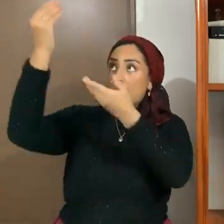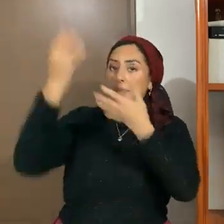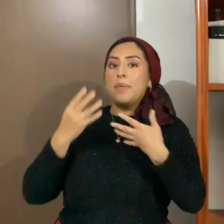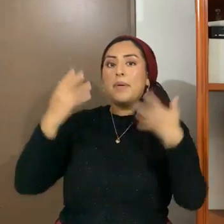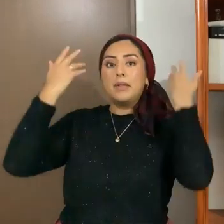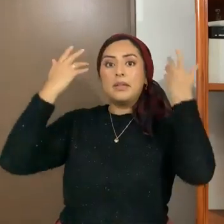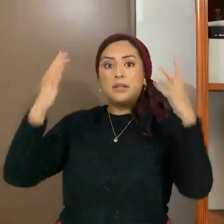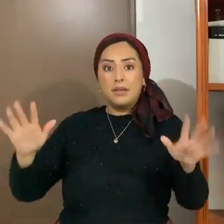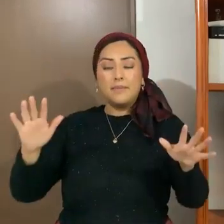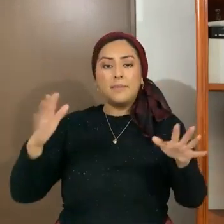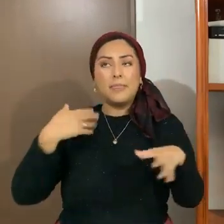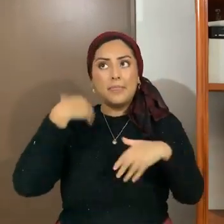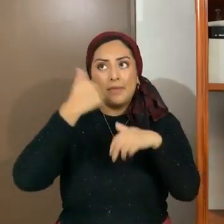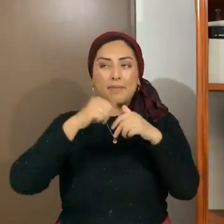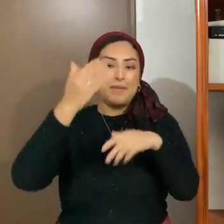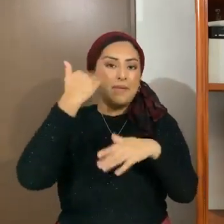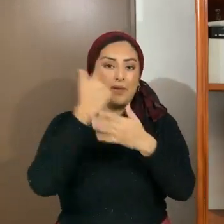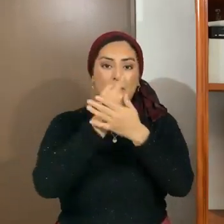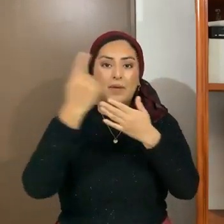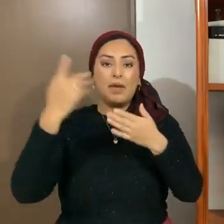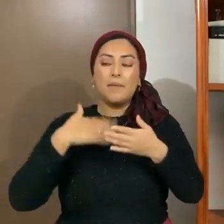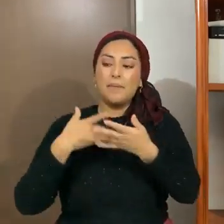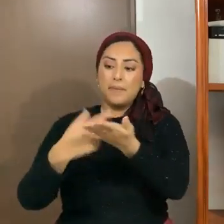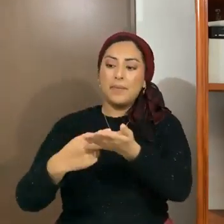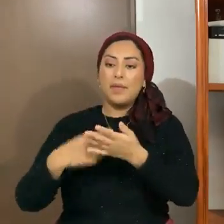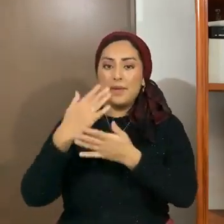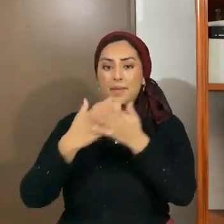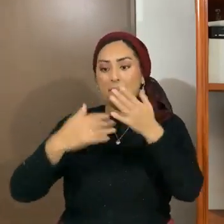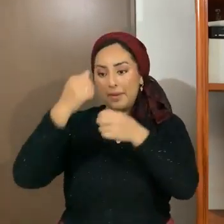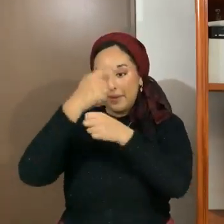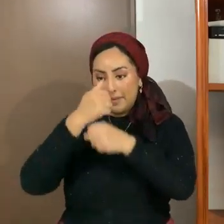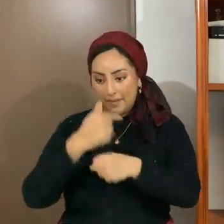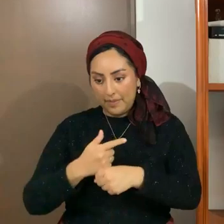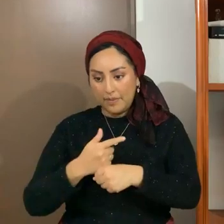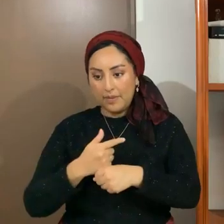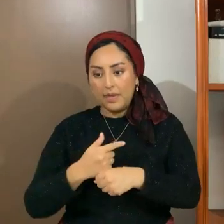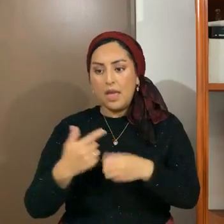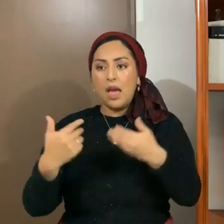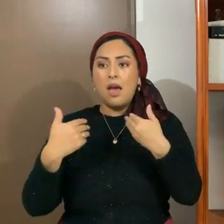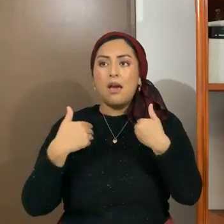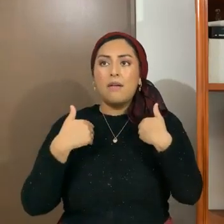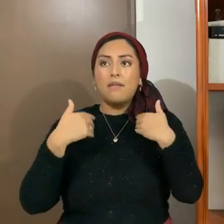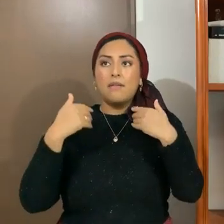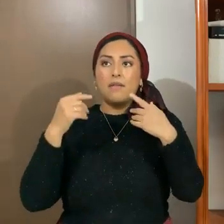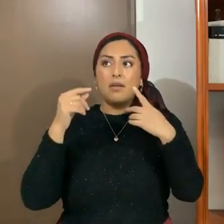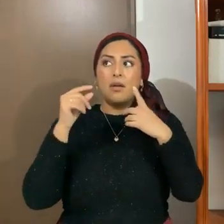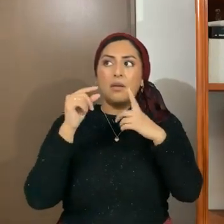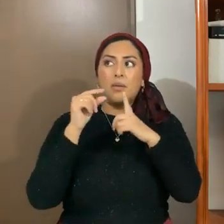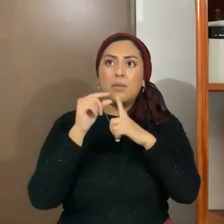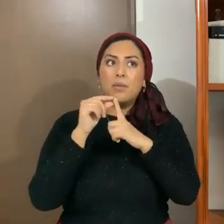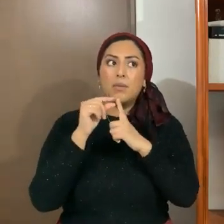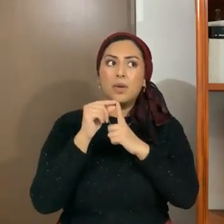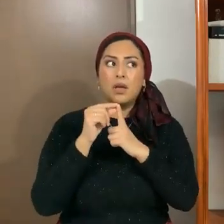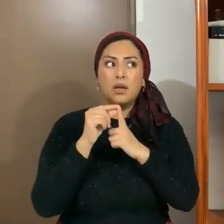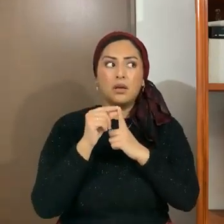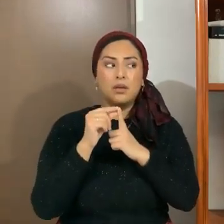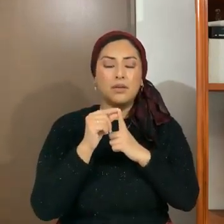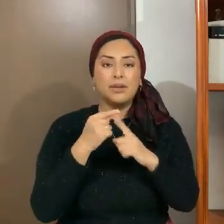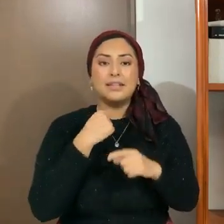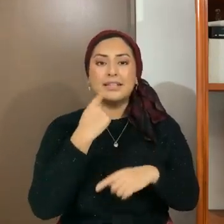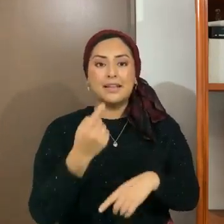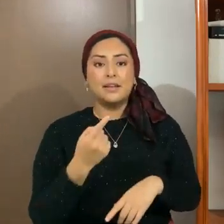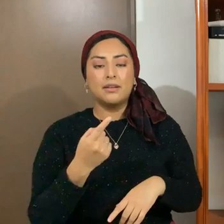a hacerlo. Hace unas semanas platicaba con algunos ajim y hay una frase, ¿cómo decirlo? Un